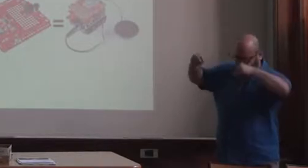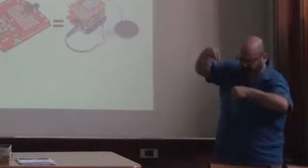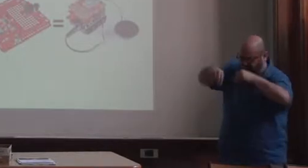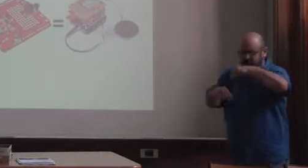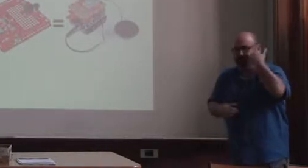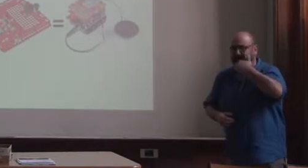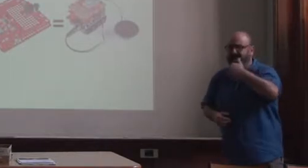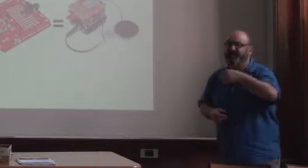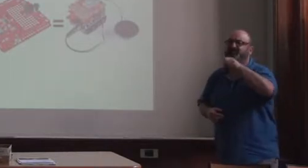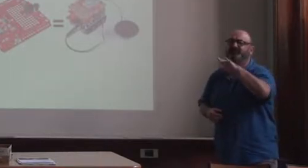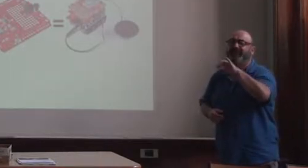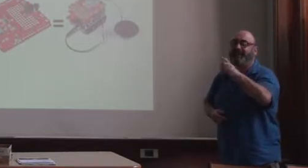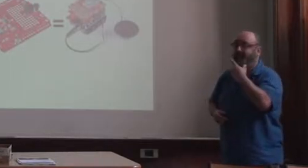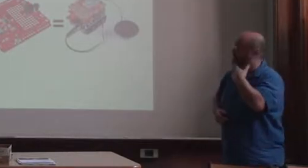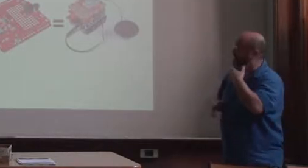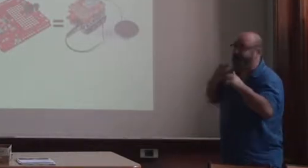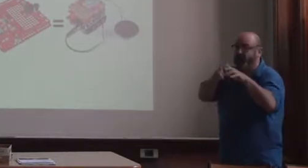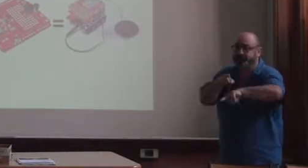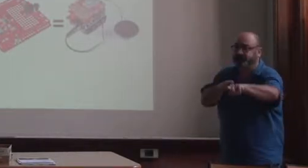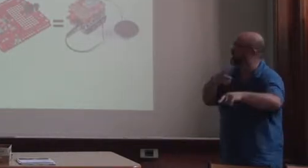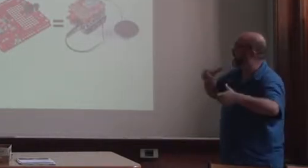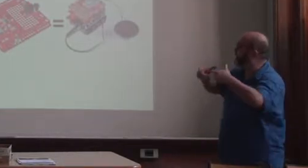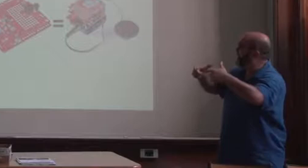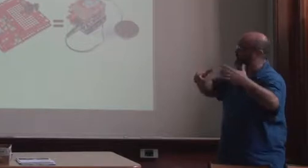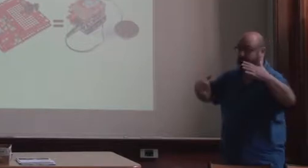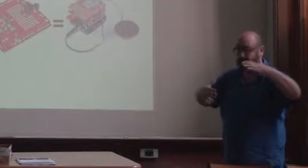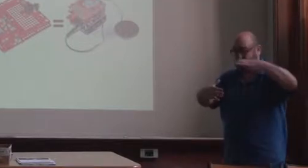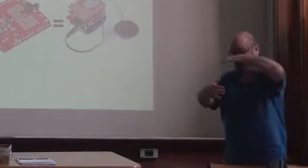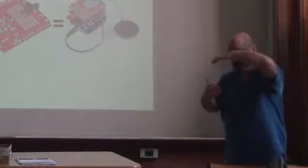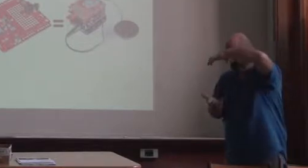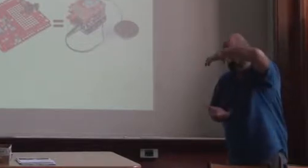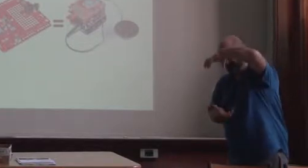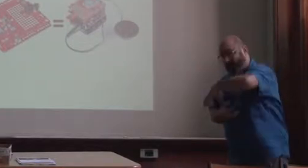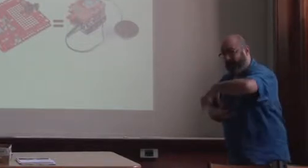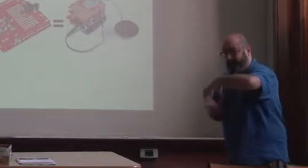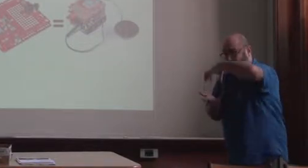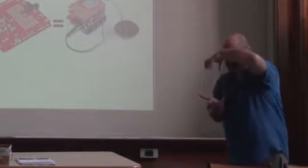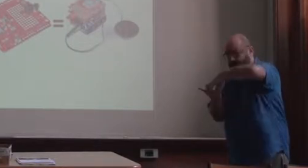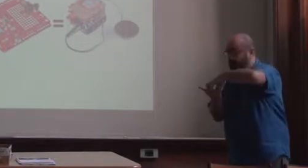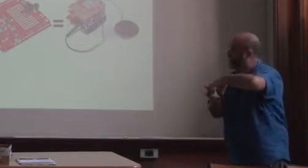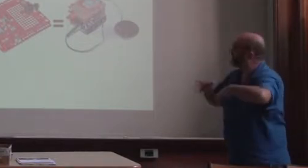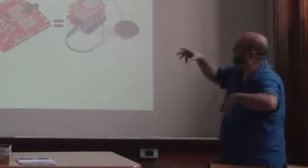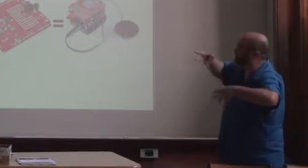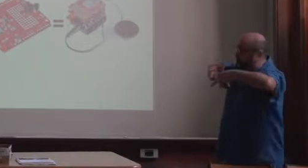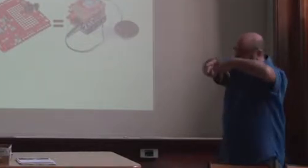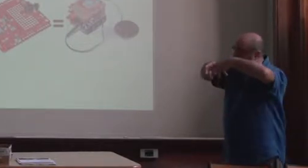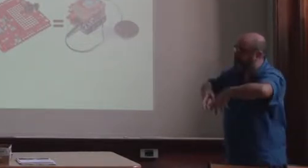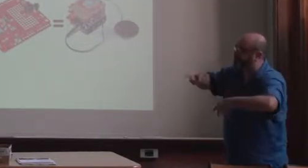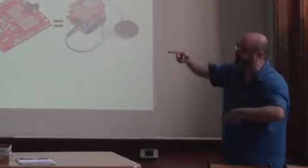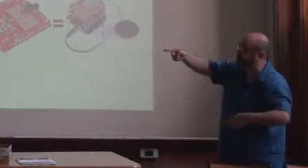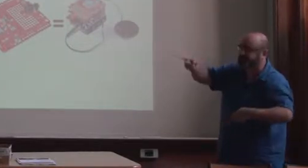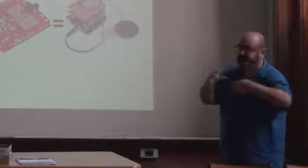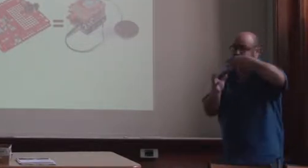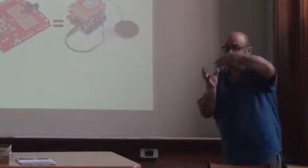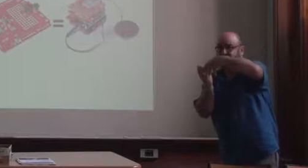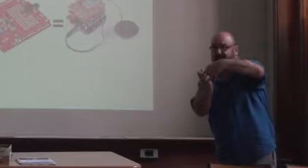Et donc, l'idée des shields, c'est que vous avez une plaque toute faite, que vous venez juste foutre dessus, et ça va rentrer dans les